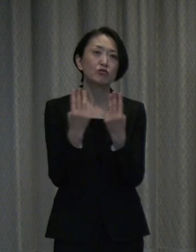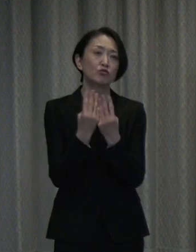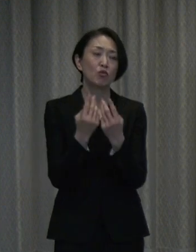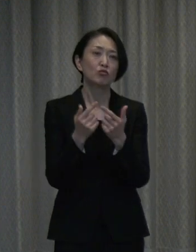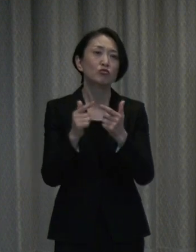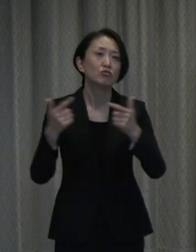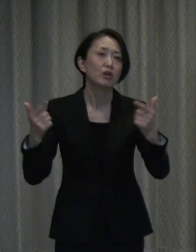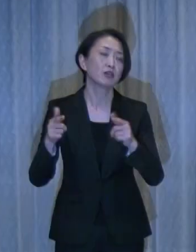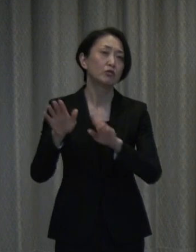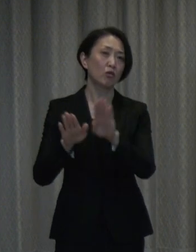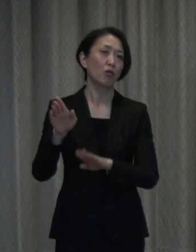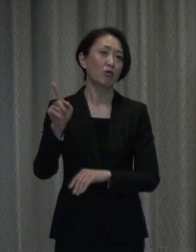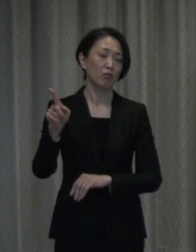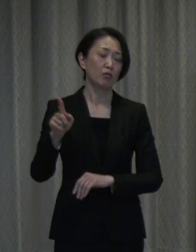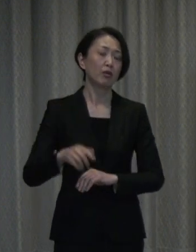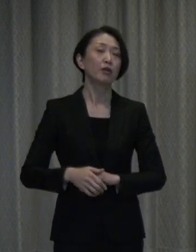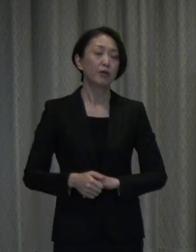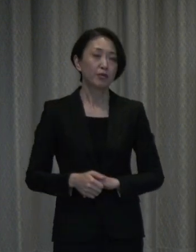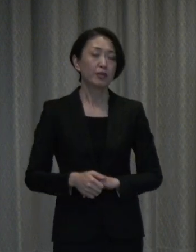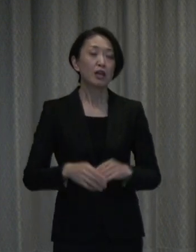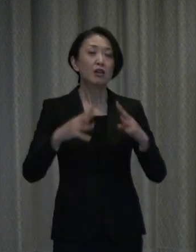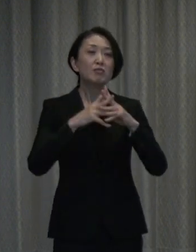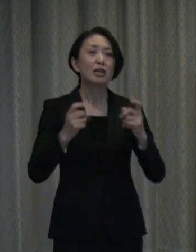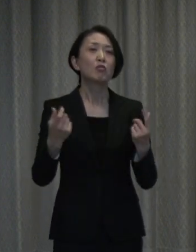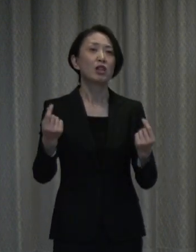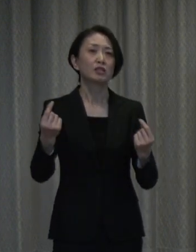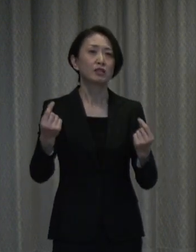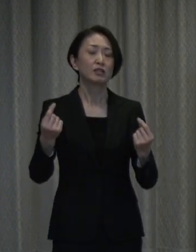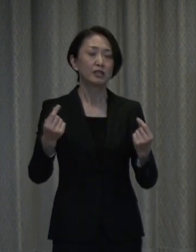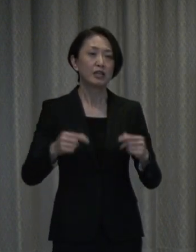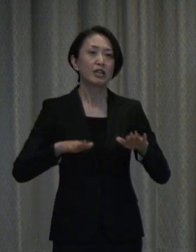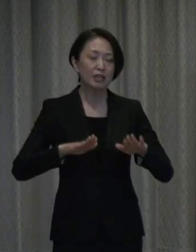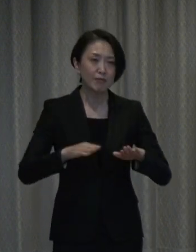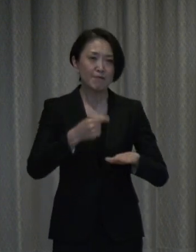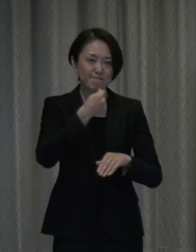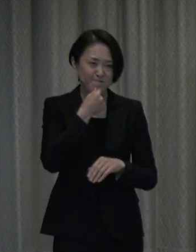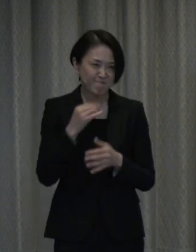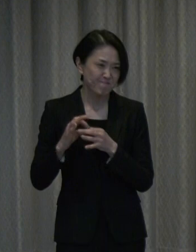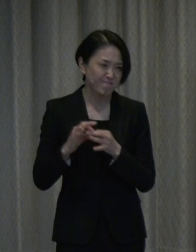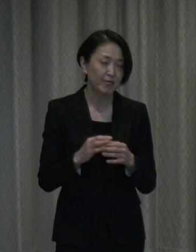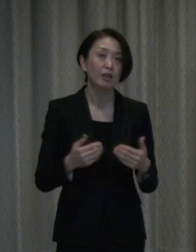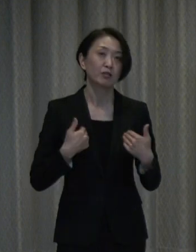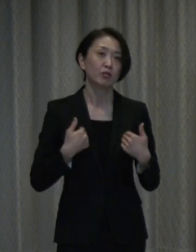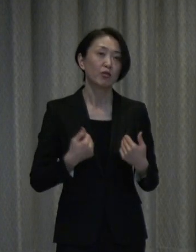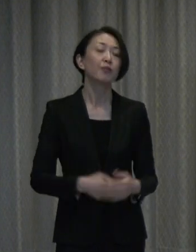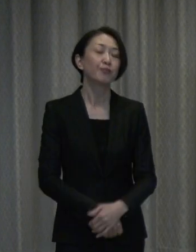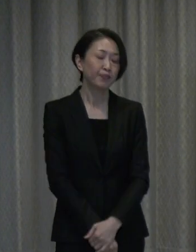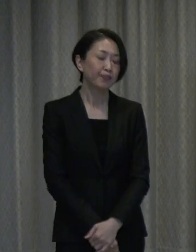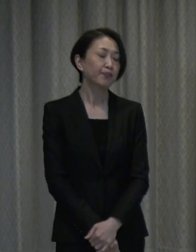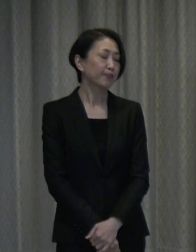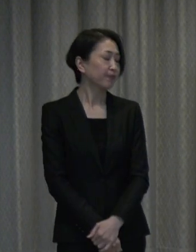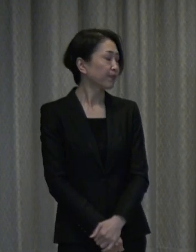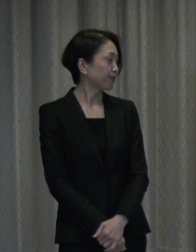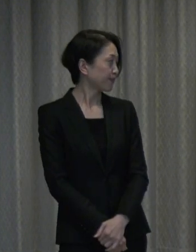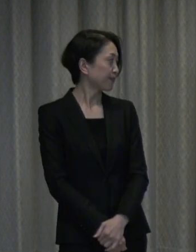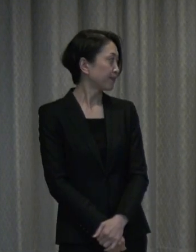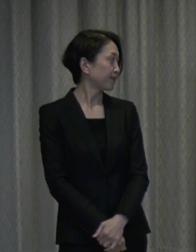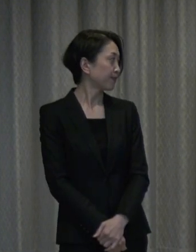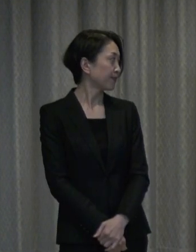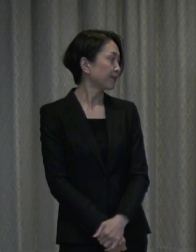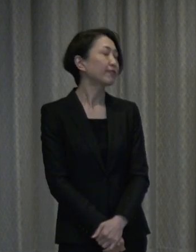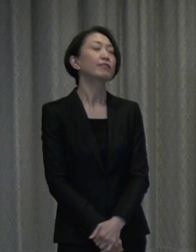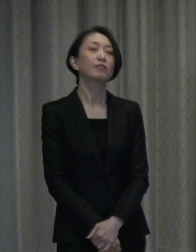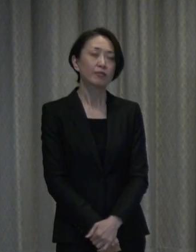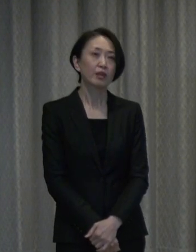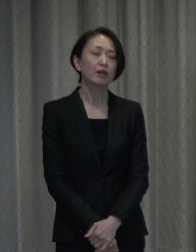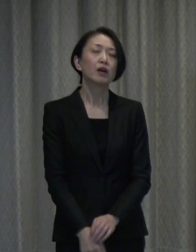のが現状でございます。ここで気を緩めると大変なことになってしまうということです。次お願いします。再び